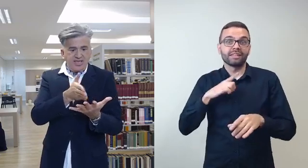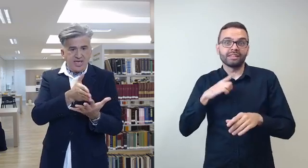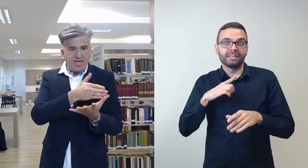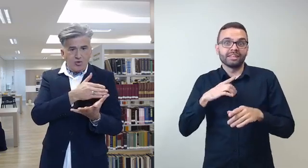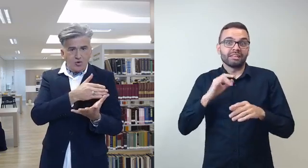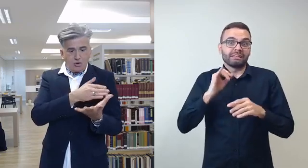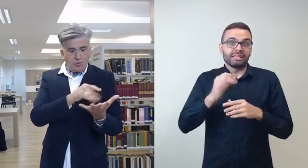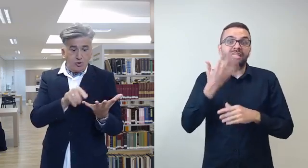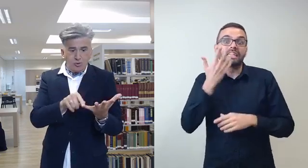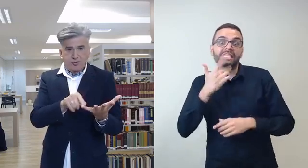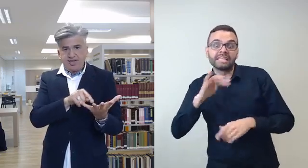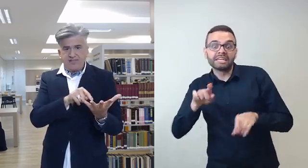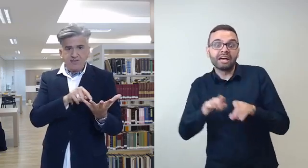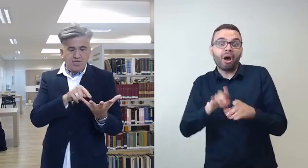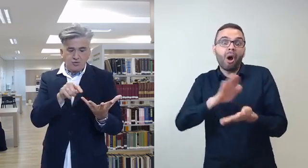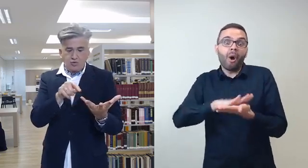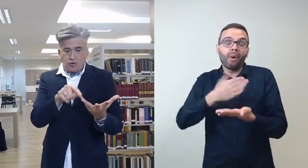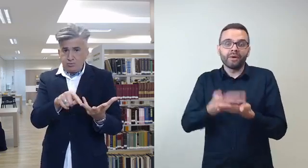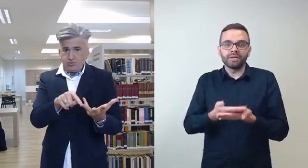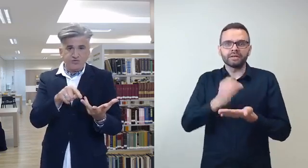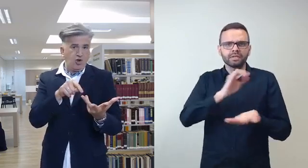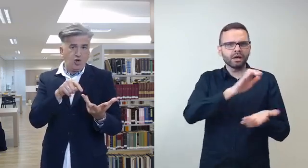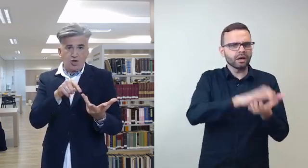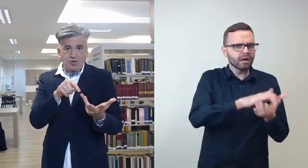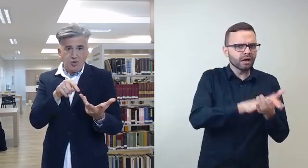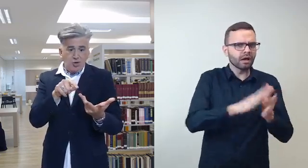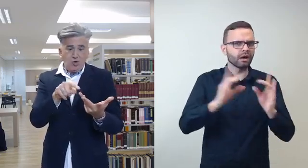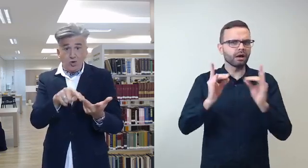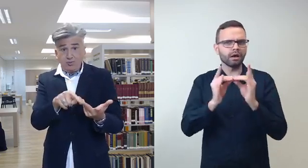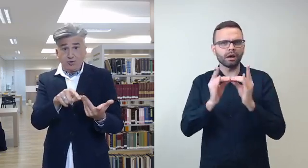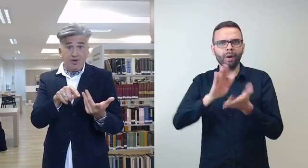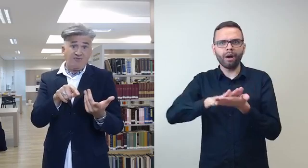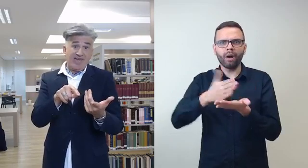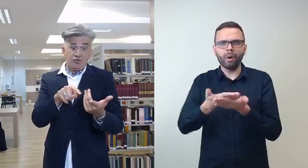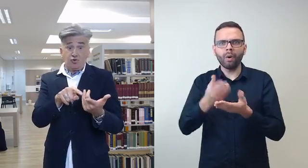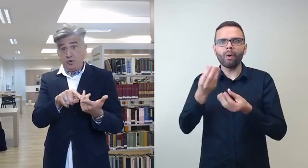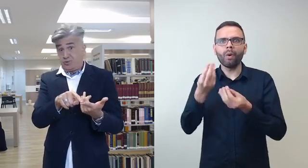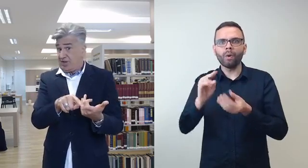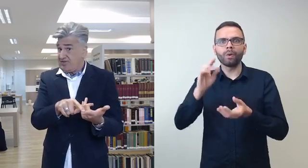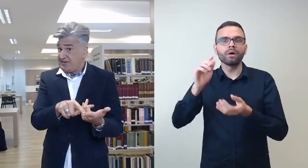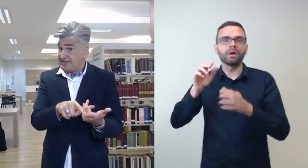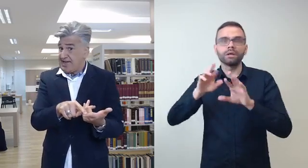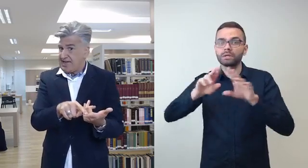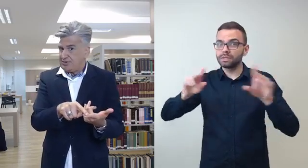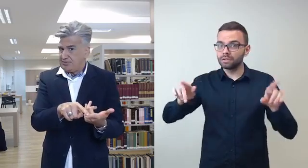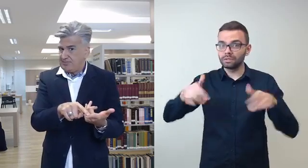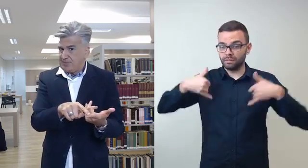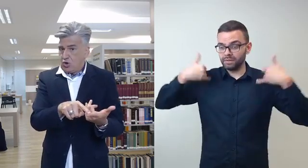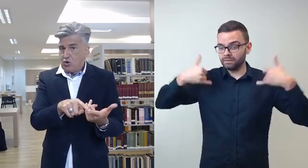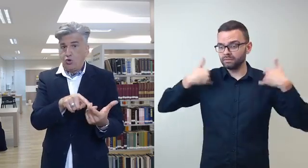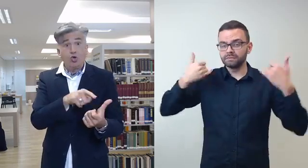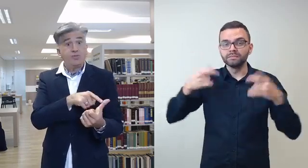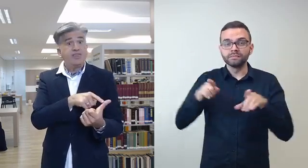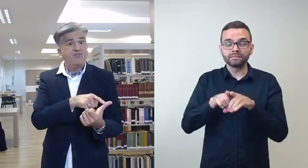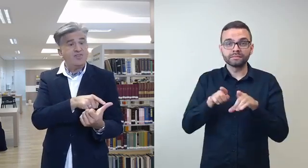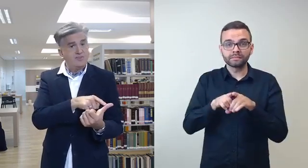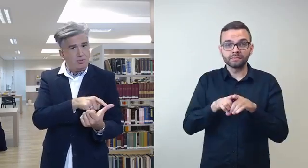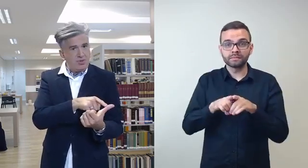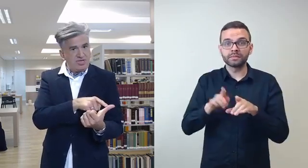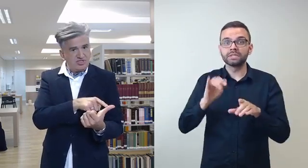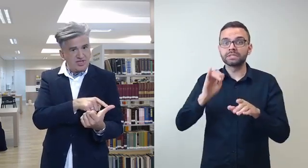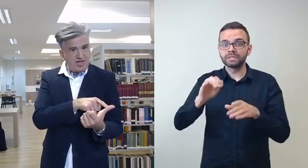aqui requer um corpo. O corpo do casamento, o corpo do velório, o corpo do noivado, o corpo do aniversário, o corpo da